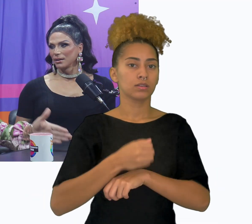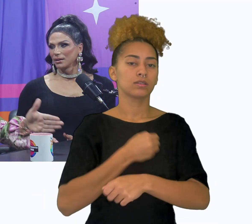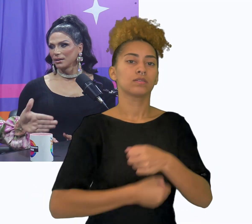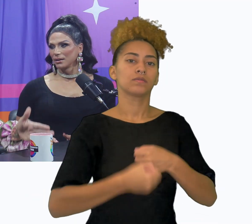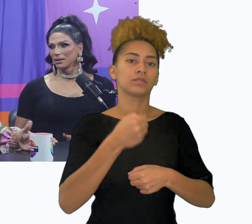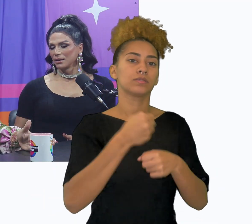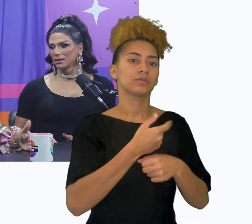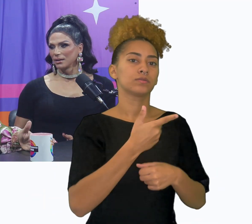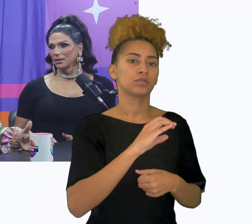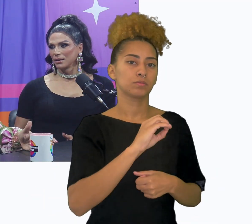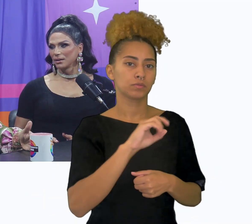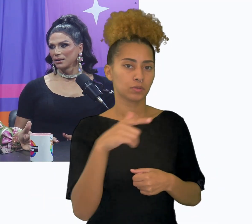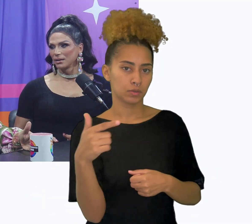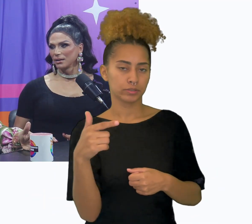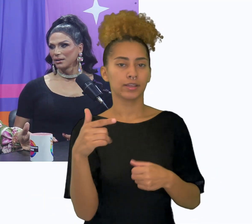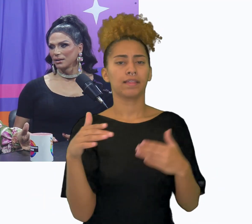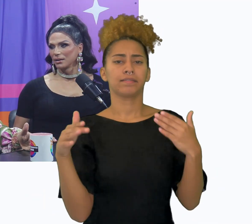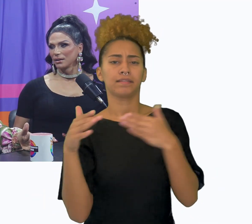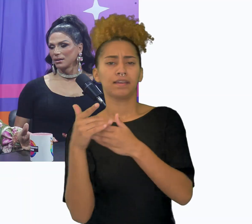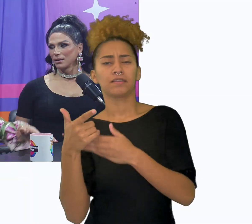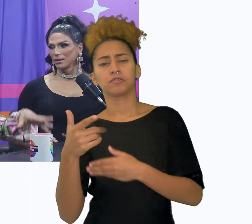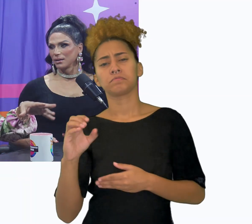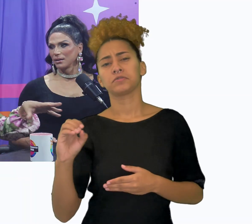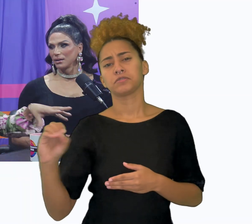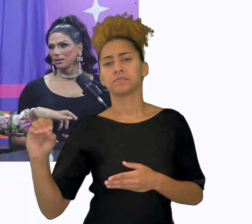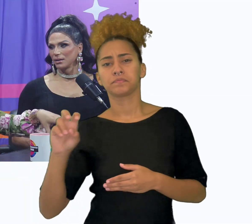até 2005 tem especial